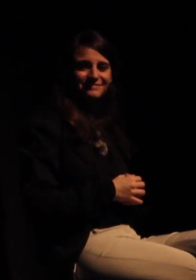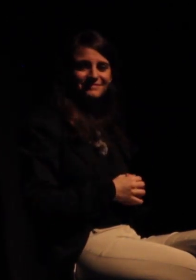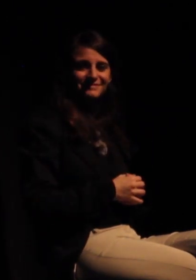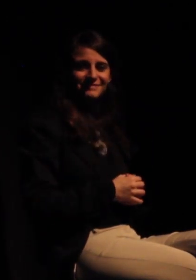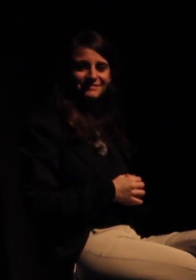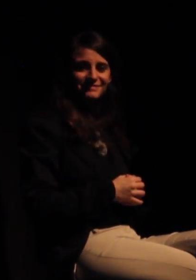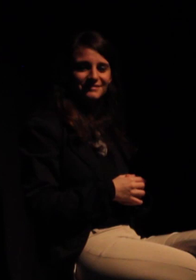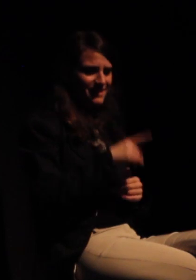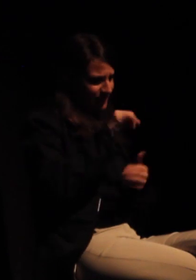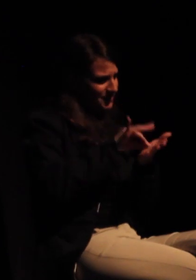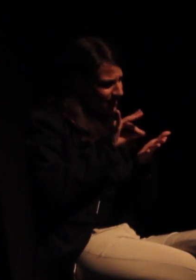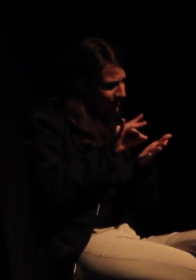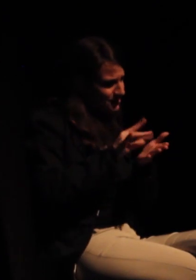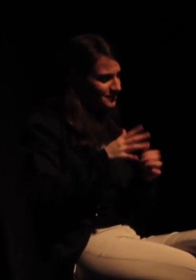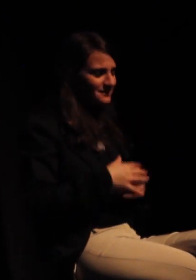É verdade.